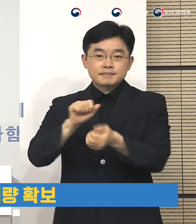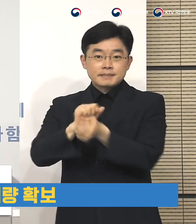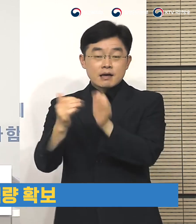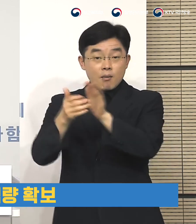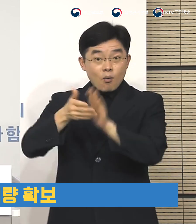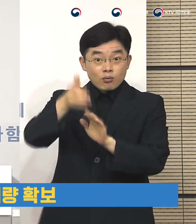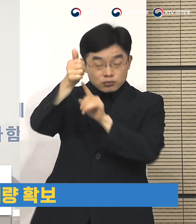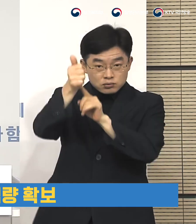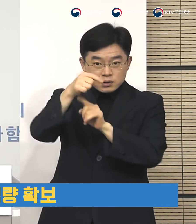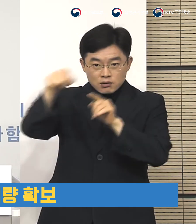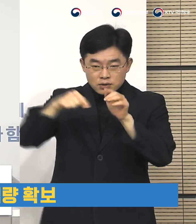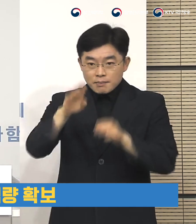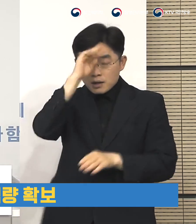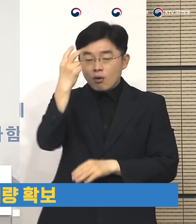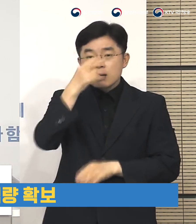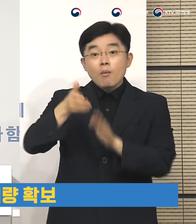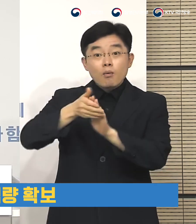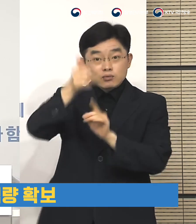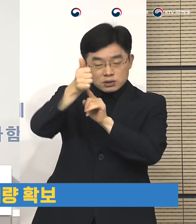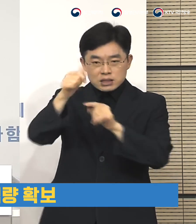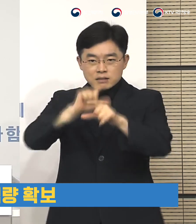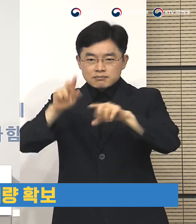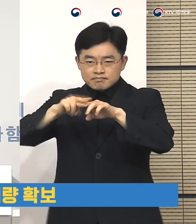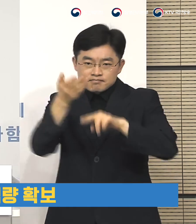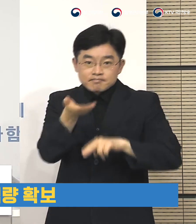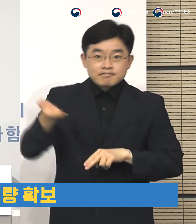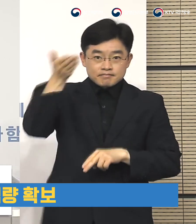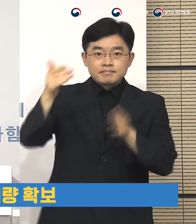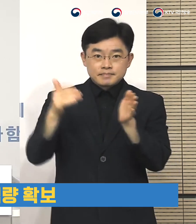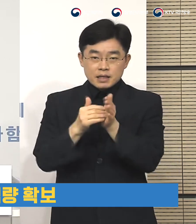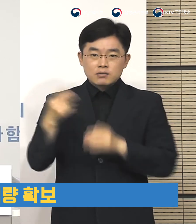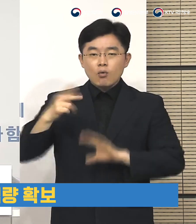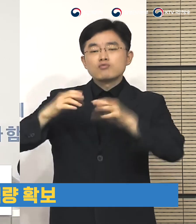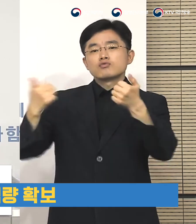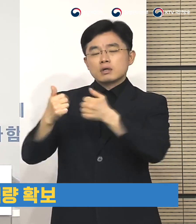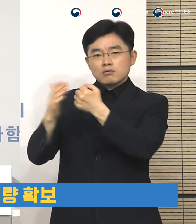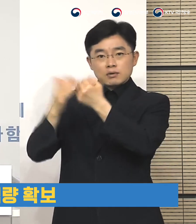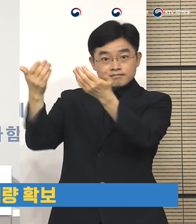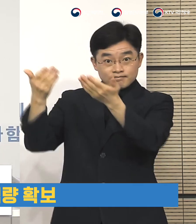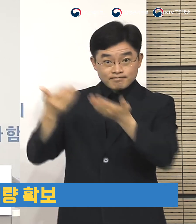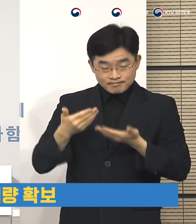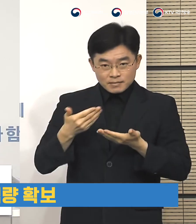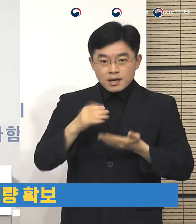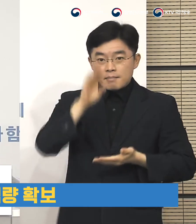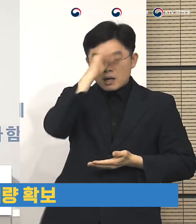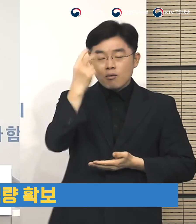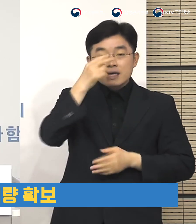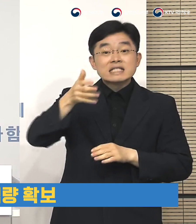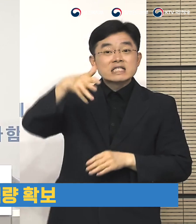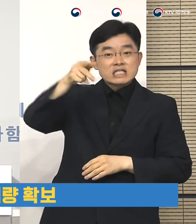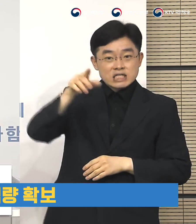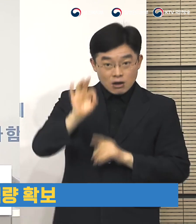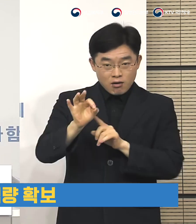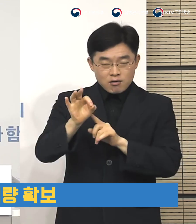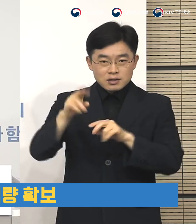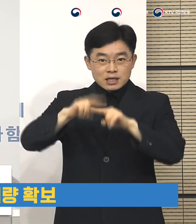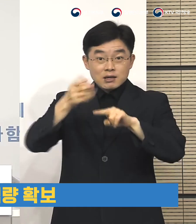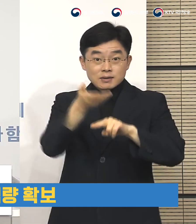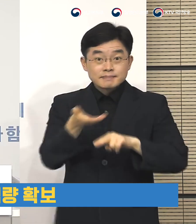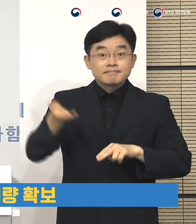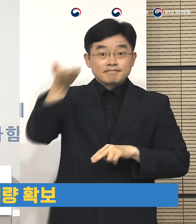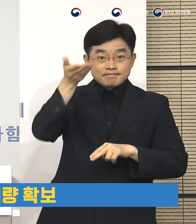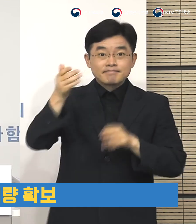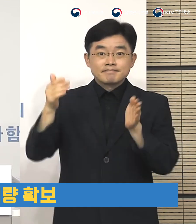가동에 들어갔습니다. 여기에 그치지 않고 국회의 협조하에 질병관리청 신설 등